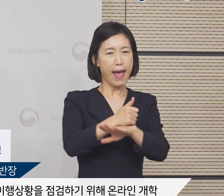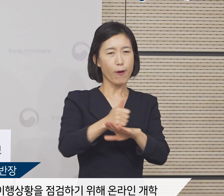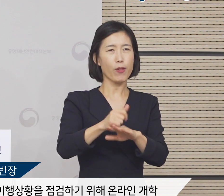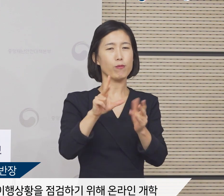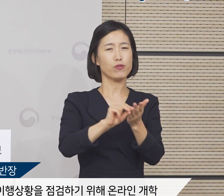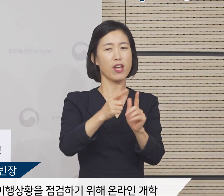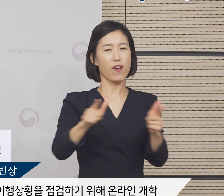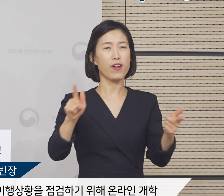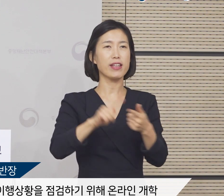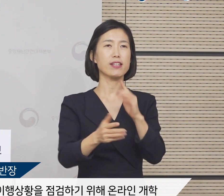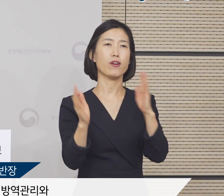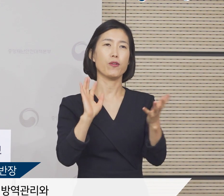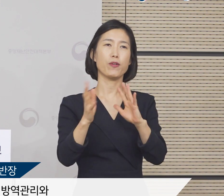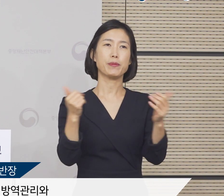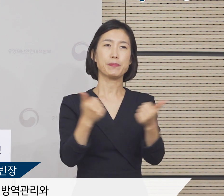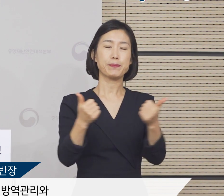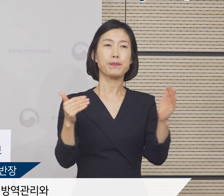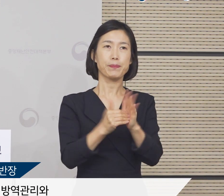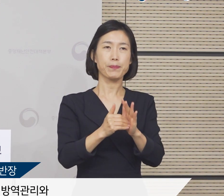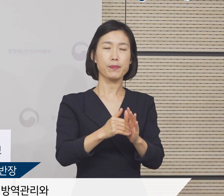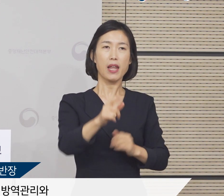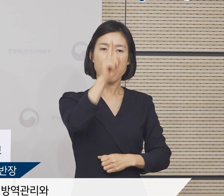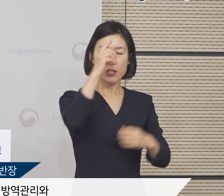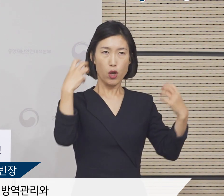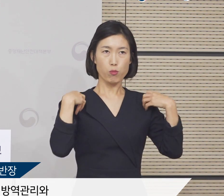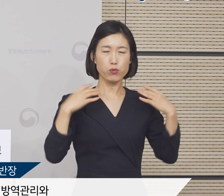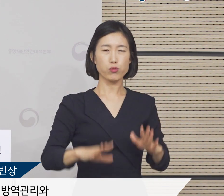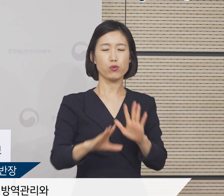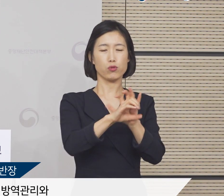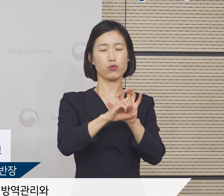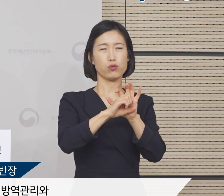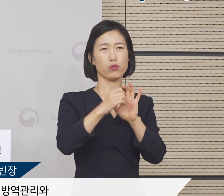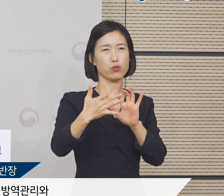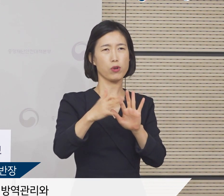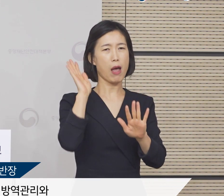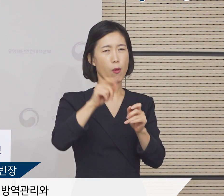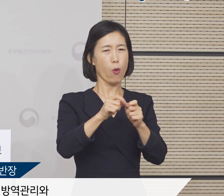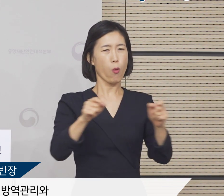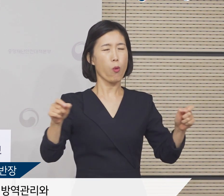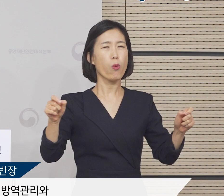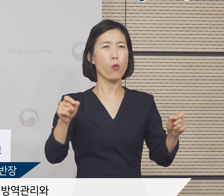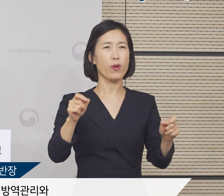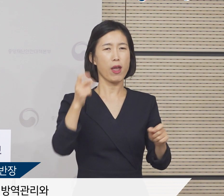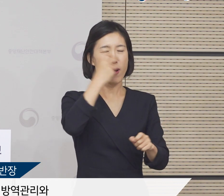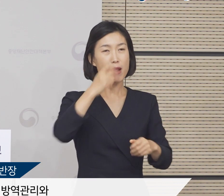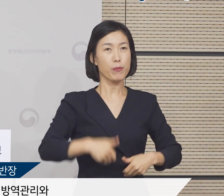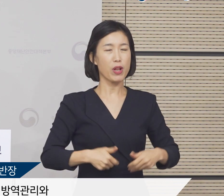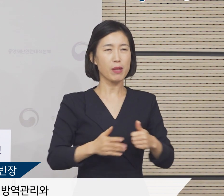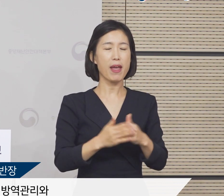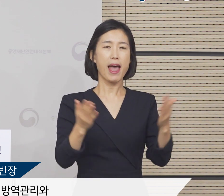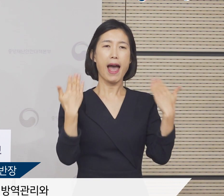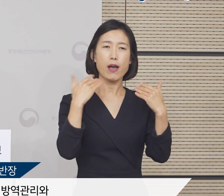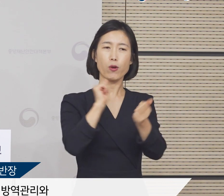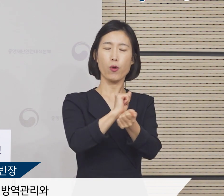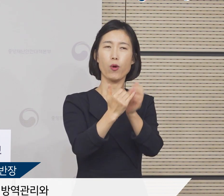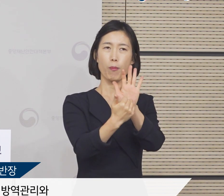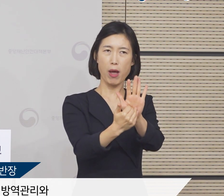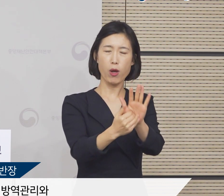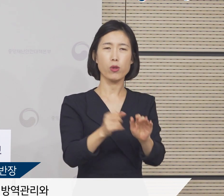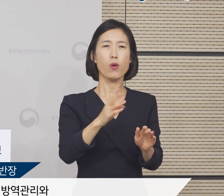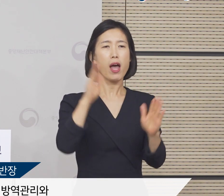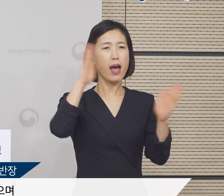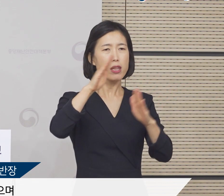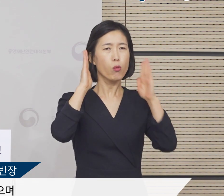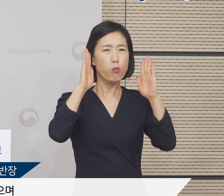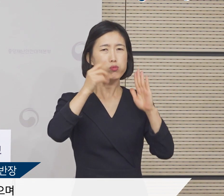중점적으로 논의하였습니다. 정부는 코로나19 장기화에 대비하여 학교 방역 관리와 학생들의 학습 공백